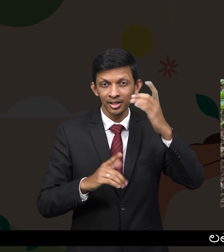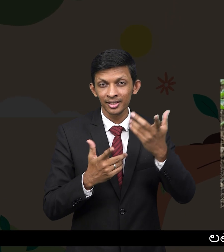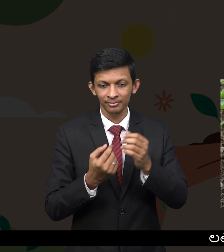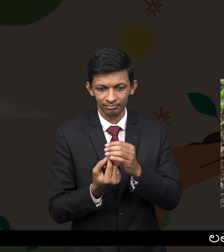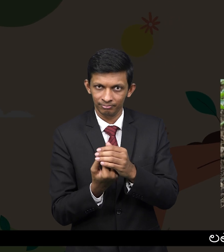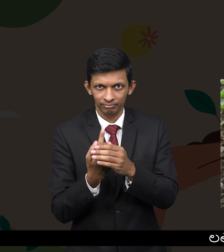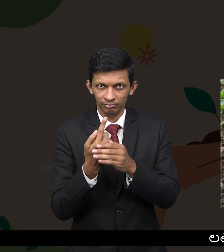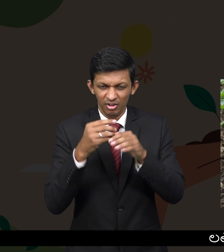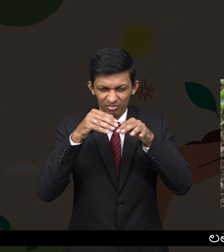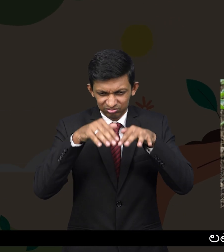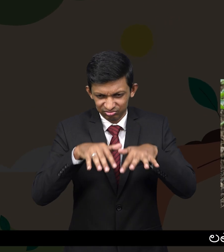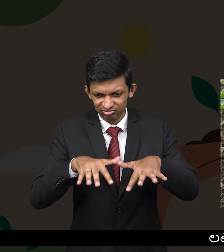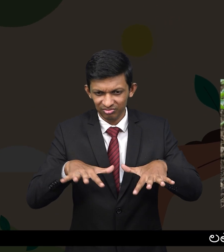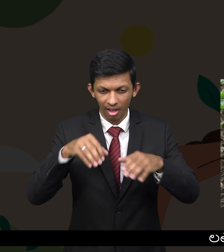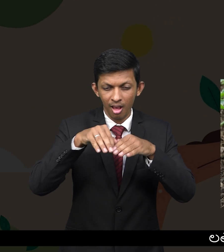లతలు,